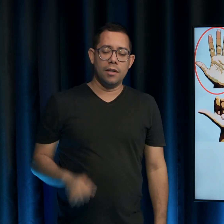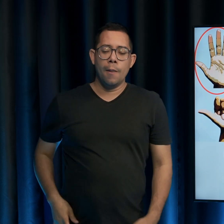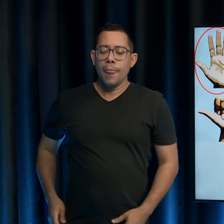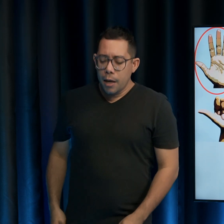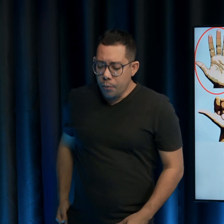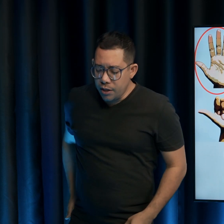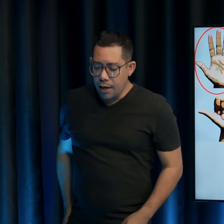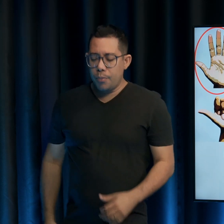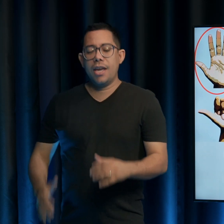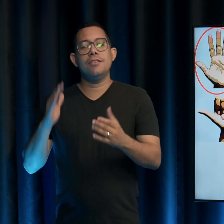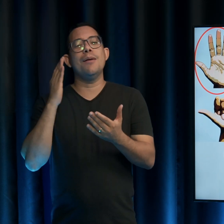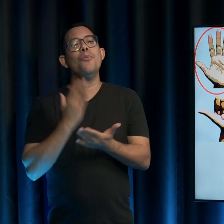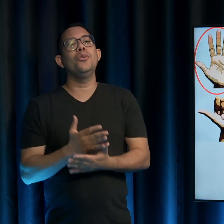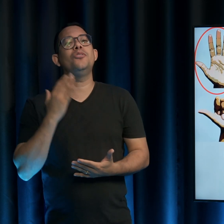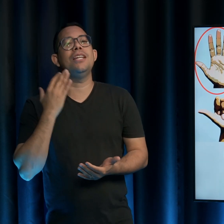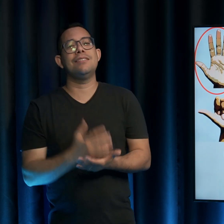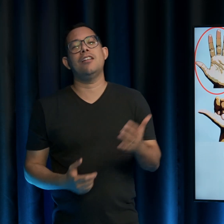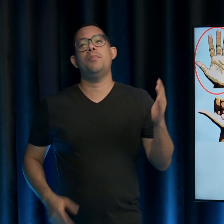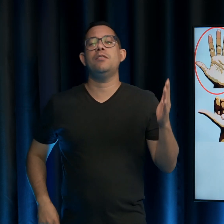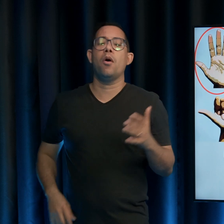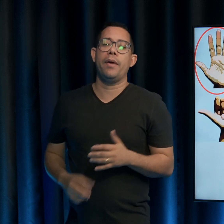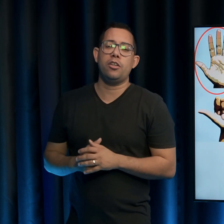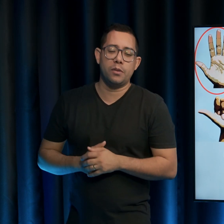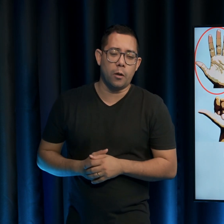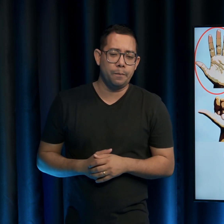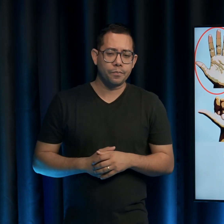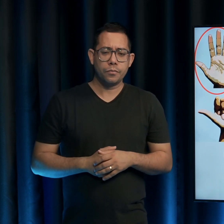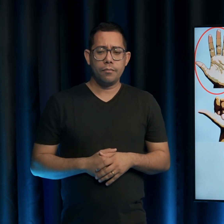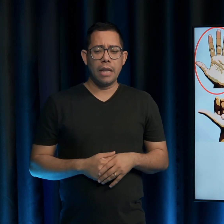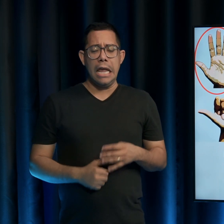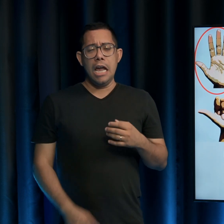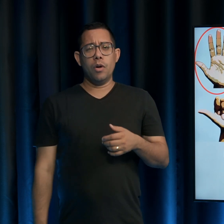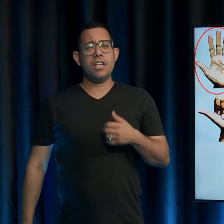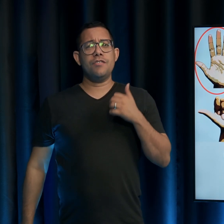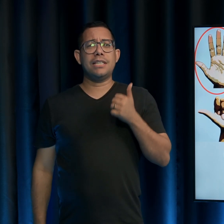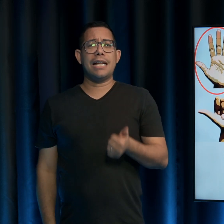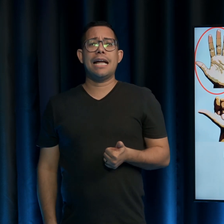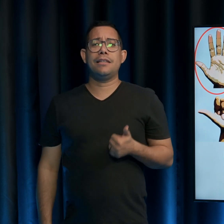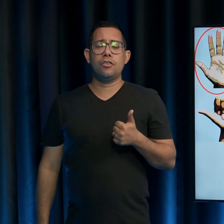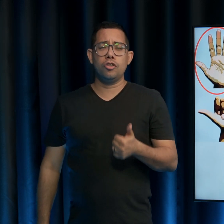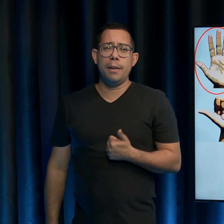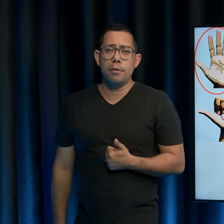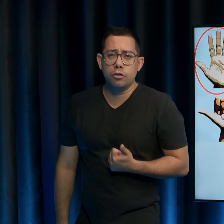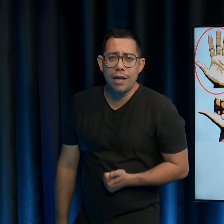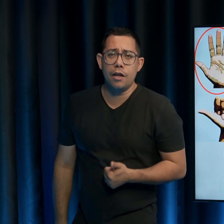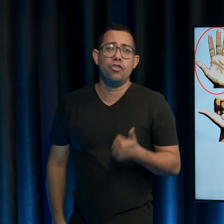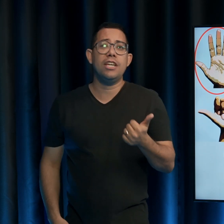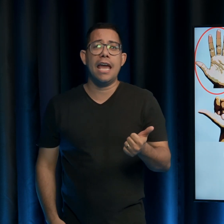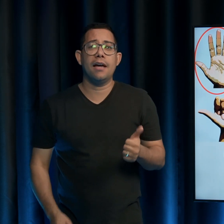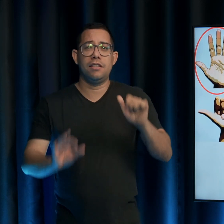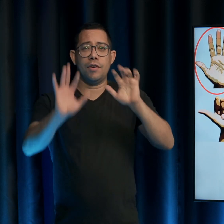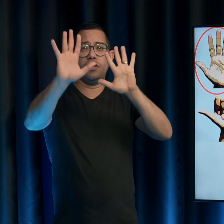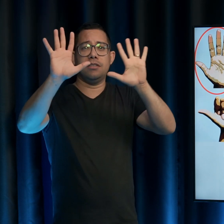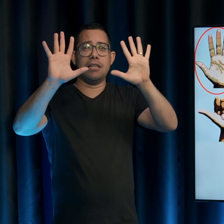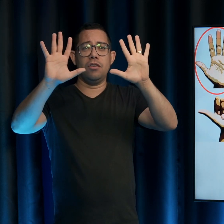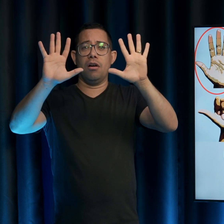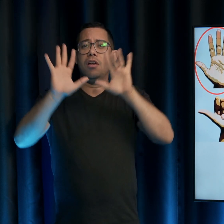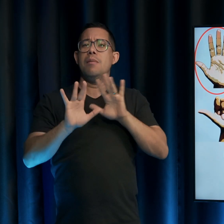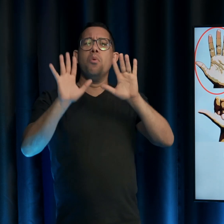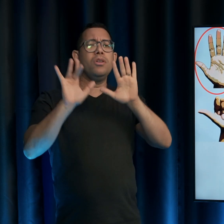E por quê? Porque isso é muito utilizado, principalmente, pessoal, quando a gente vai tratar textos bíblicos falando de guerra, você vai utilizar assim, ó, muita